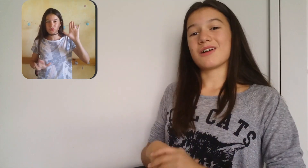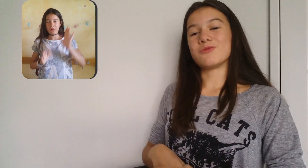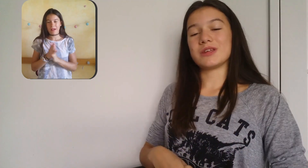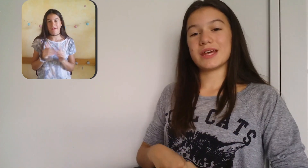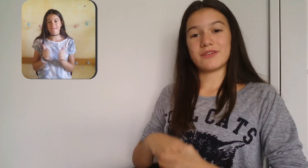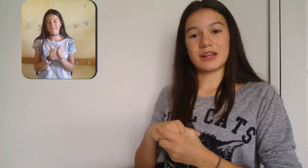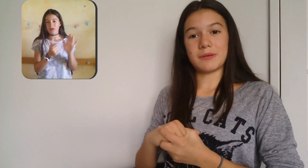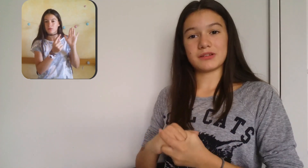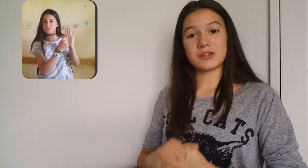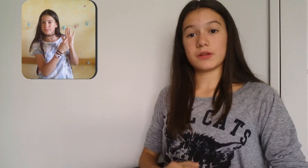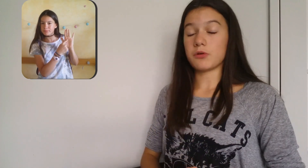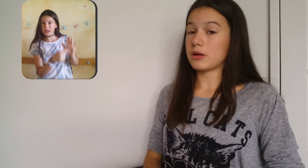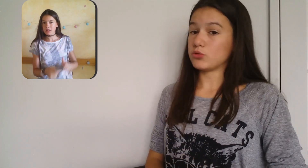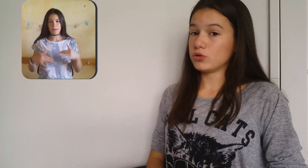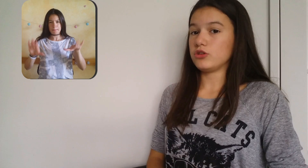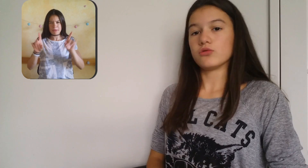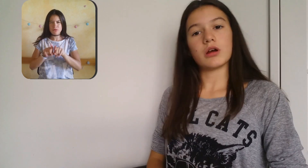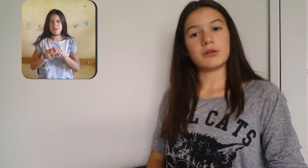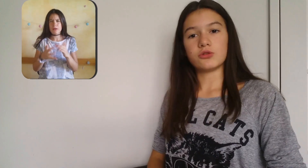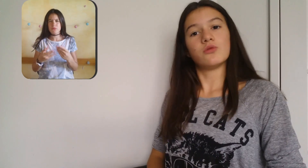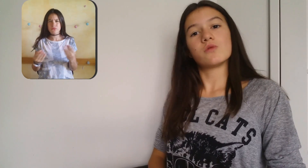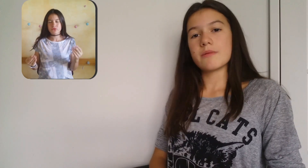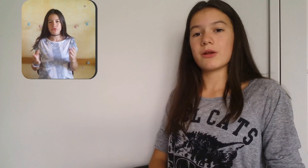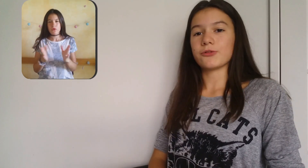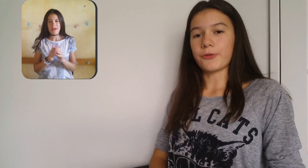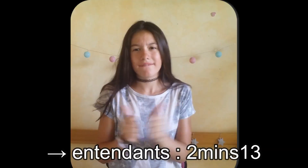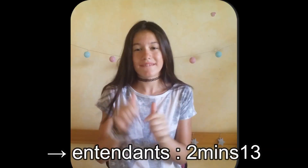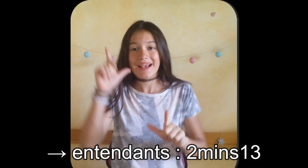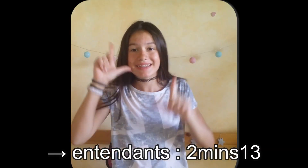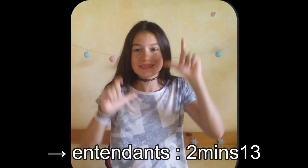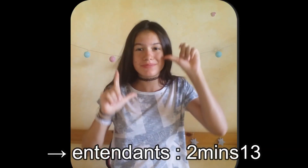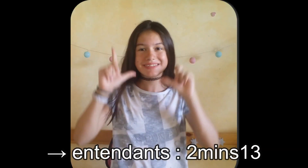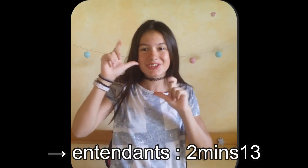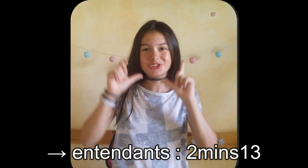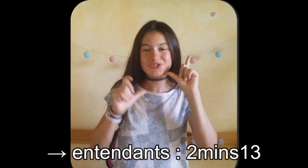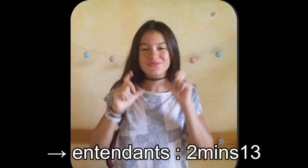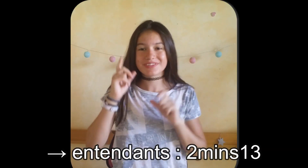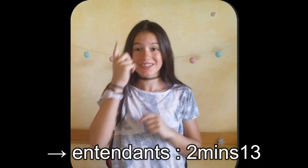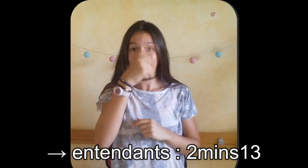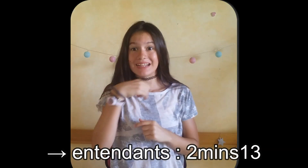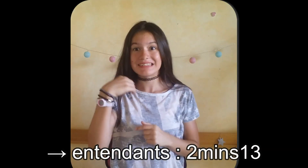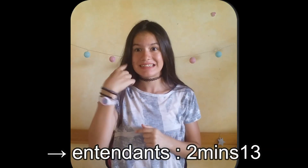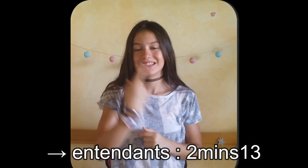Elle sert à communiquer avec les personnes qui ont des problèmes d'audition, comme les sourds ou les malentendants.